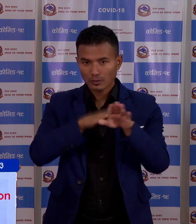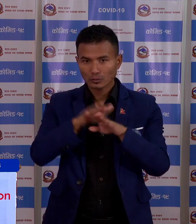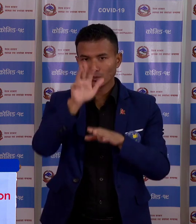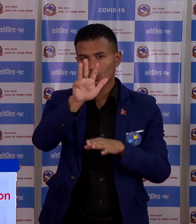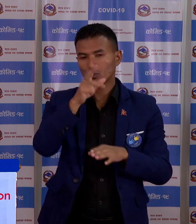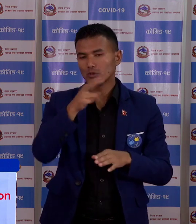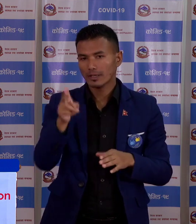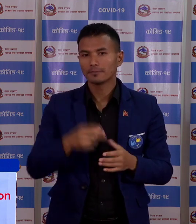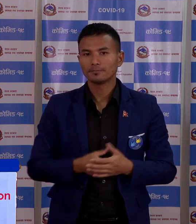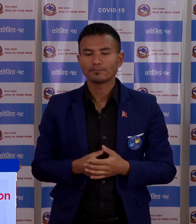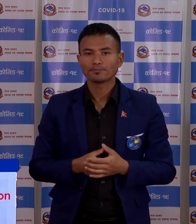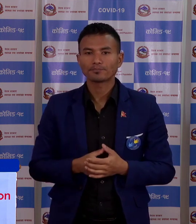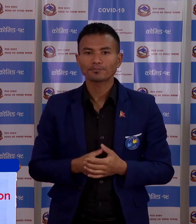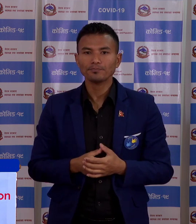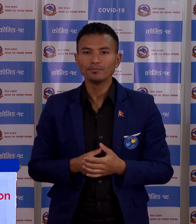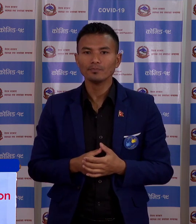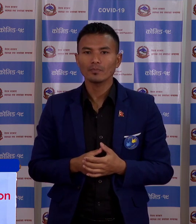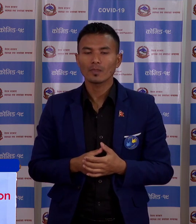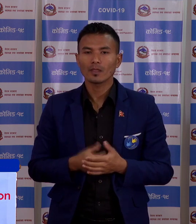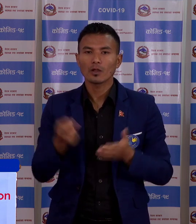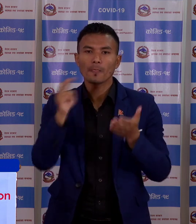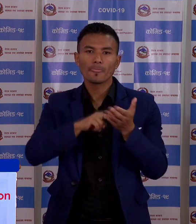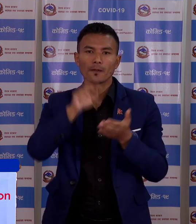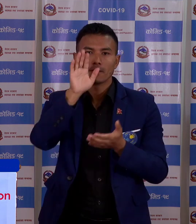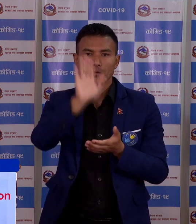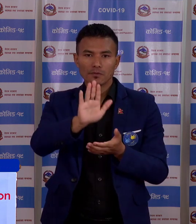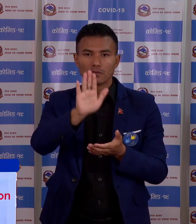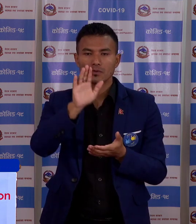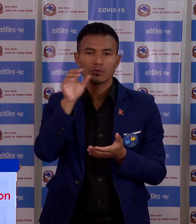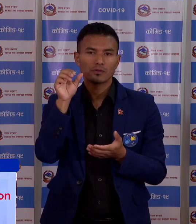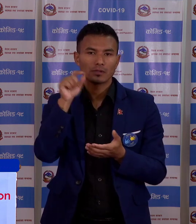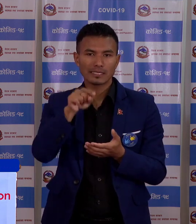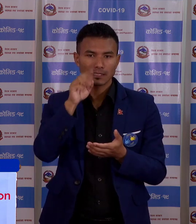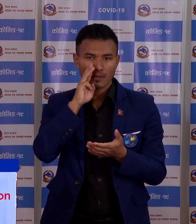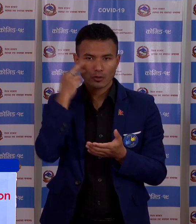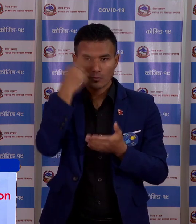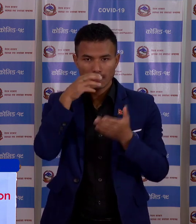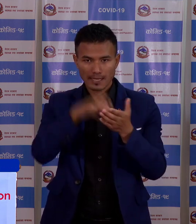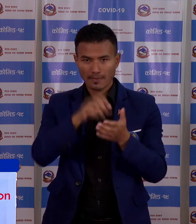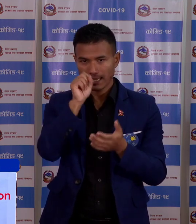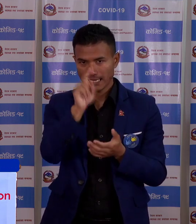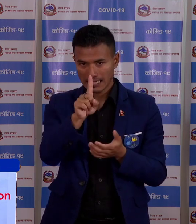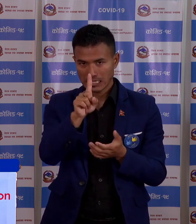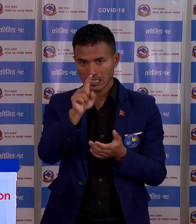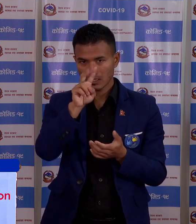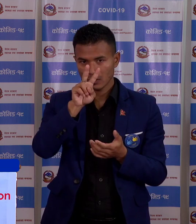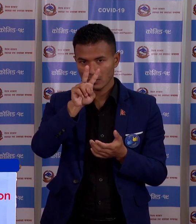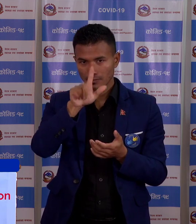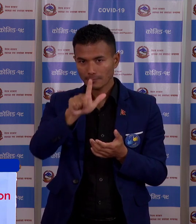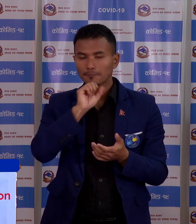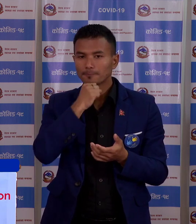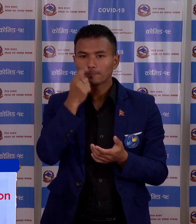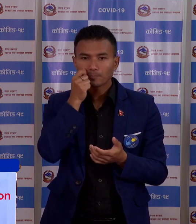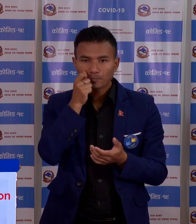9 जाना थपिनु भयकोछ जस्मा रूपन देही मां 1 जाना 27 बर्षिया